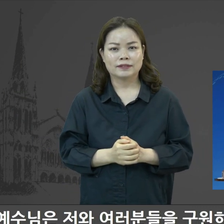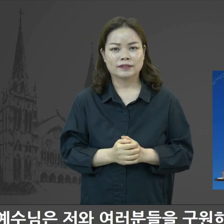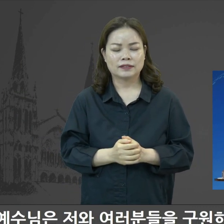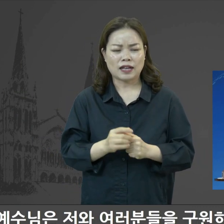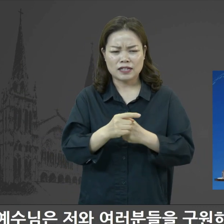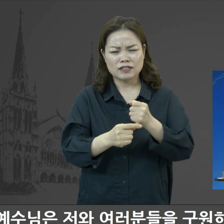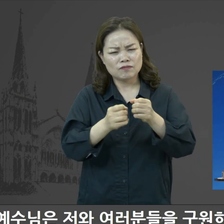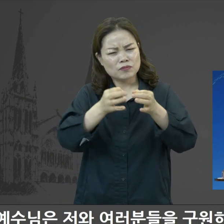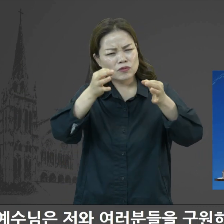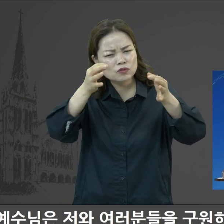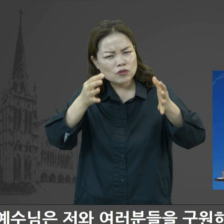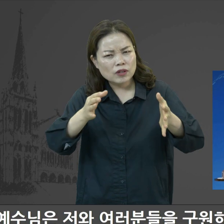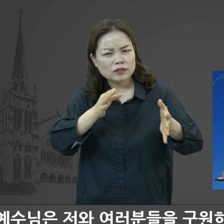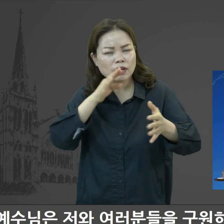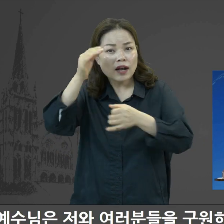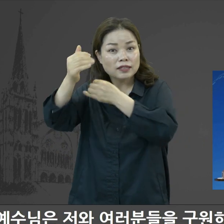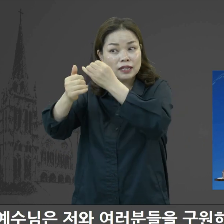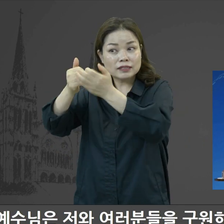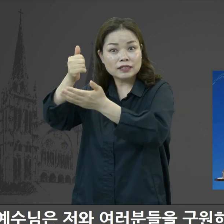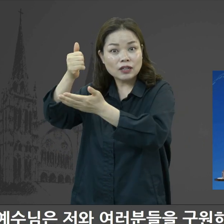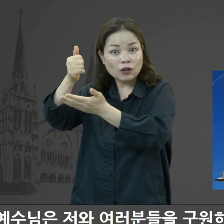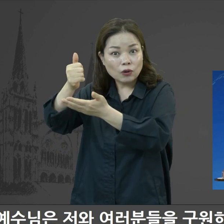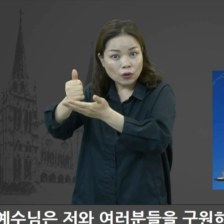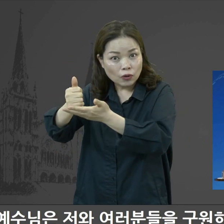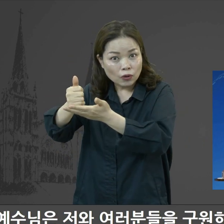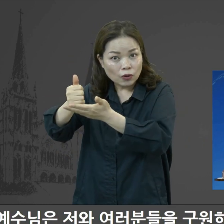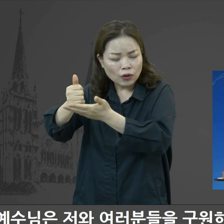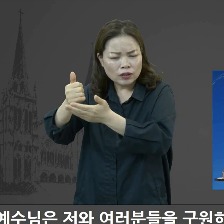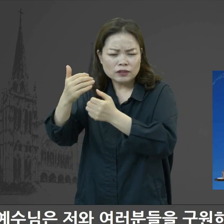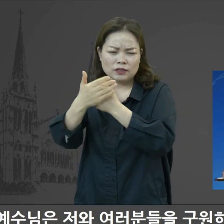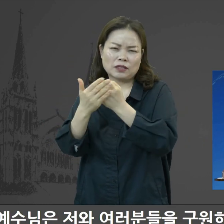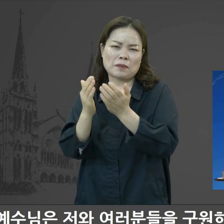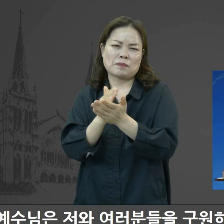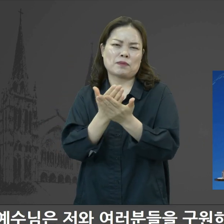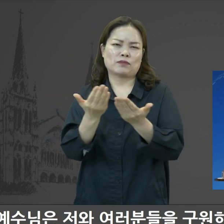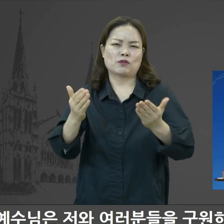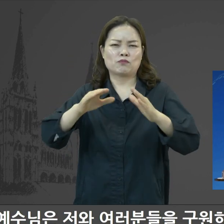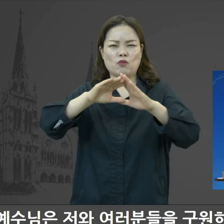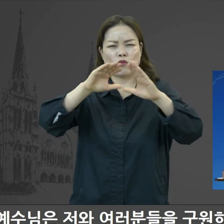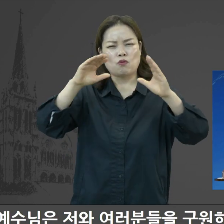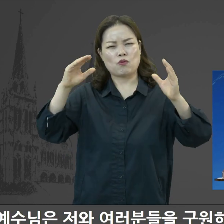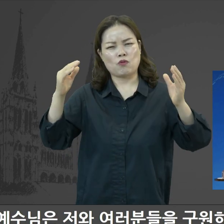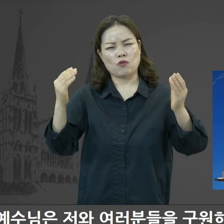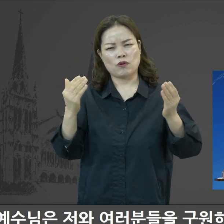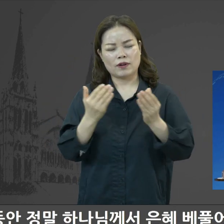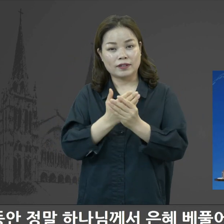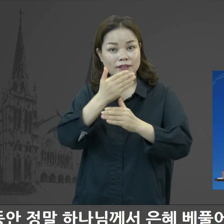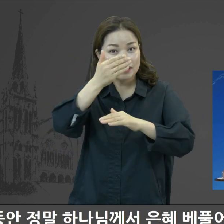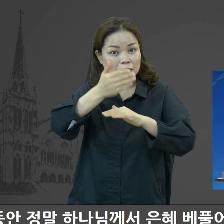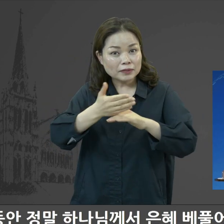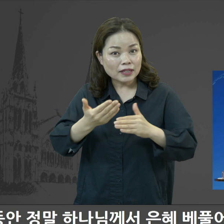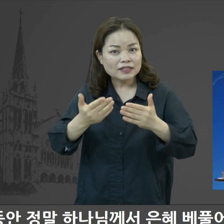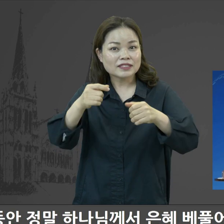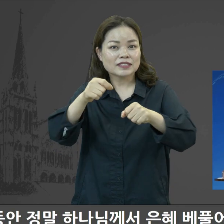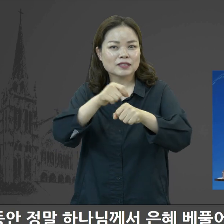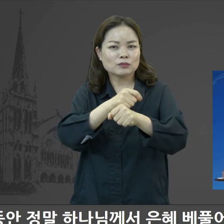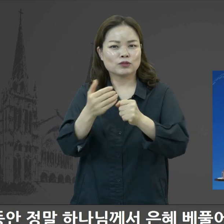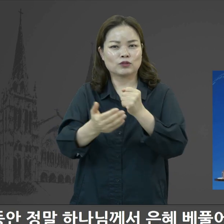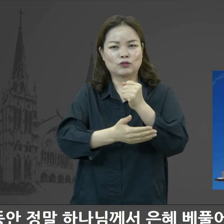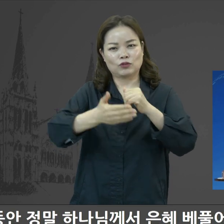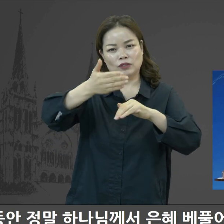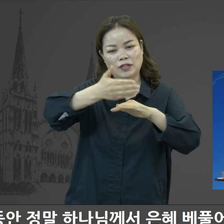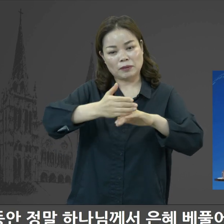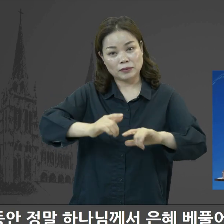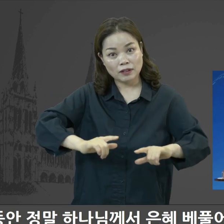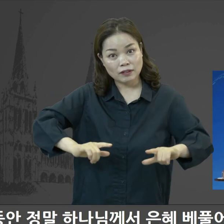한 해 동안 정말 하나님께서 은혜 베풀어 주신 모든 것에 대해서 감사하는 특별한 추수감사절